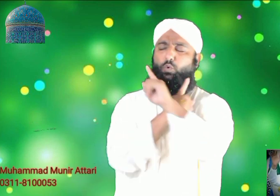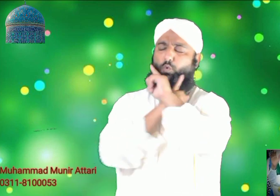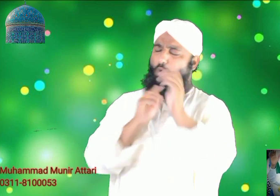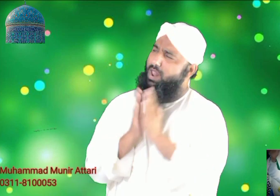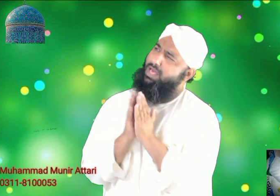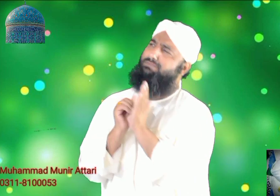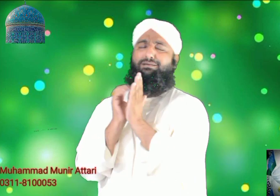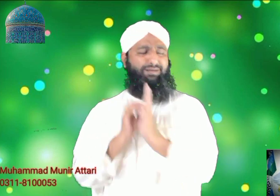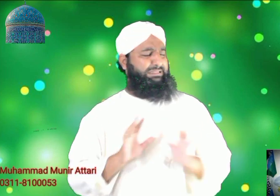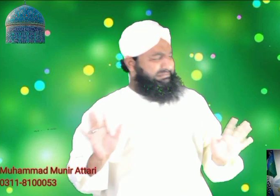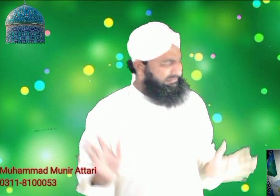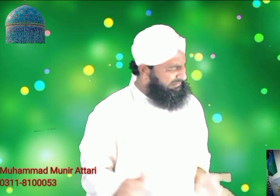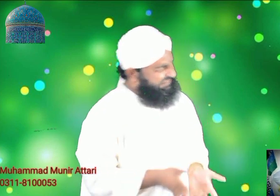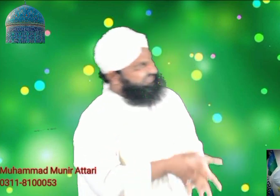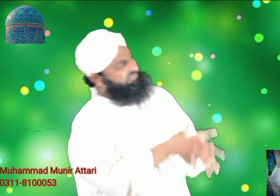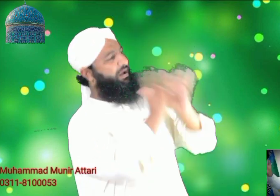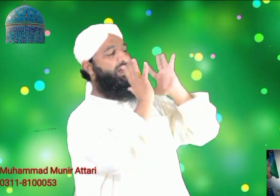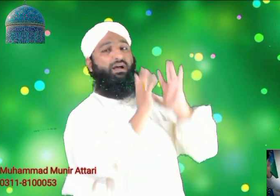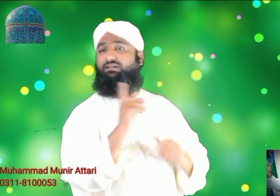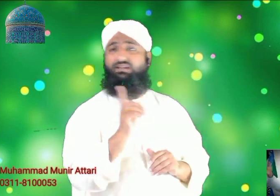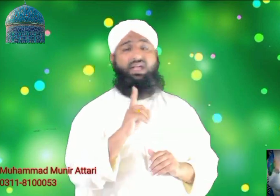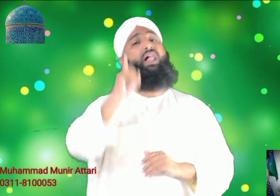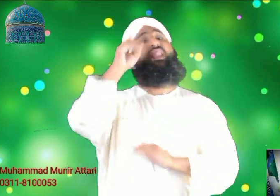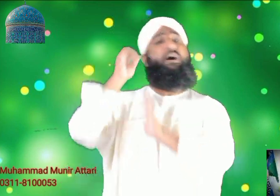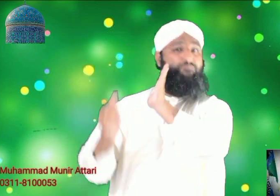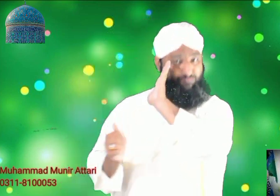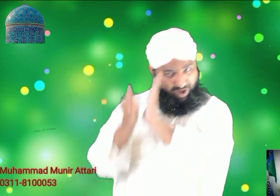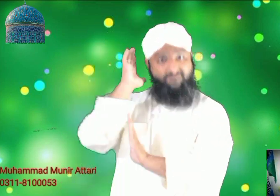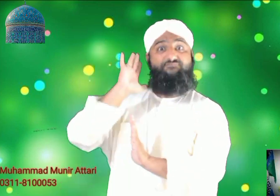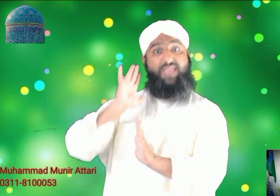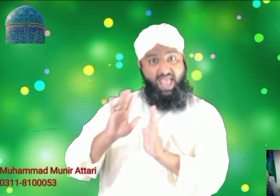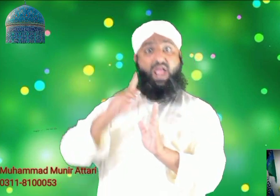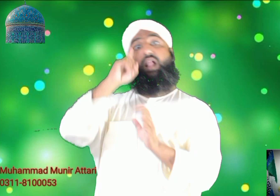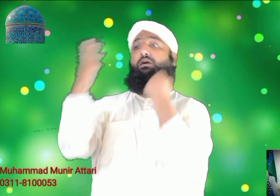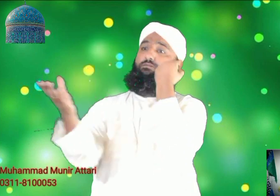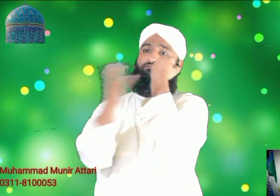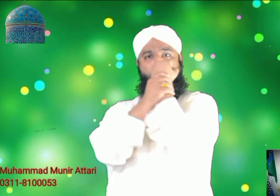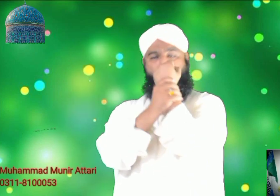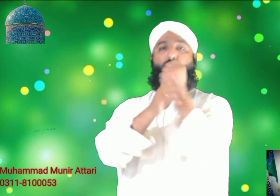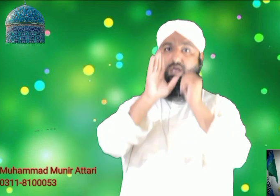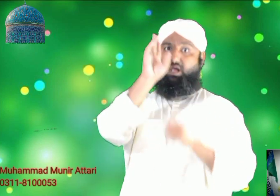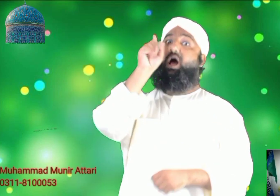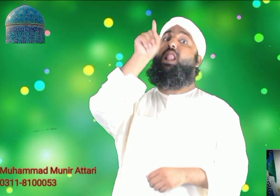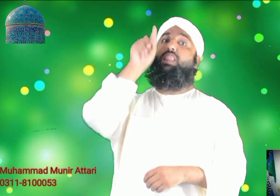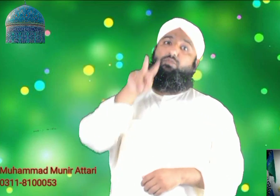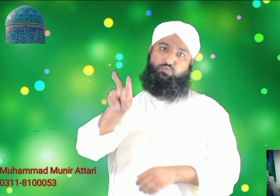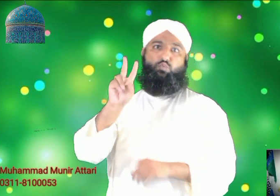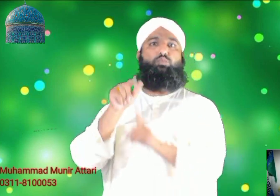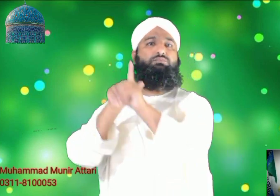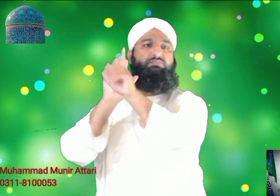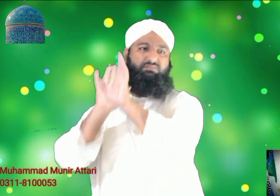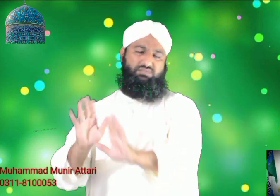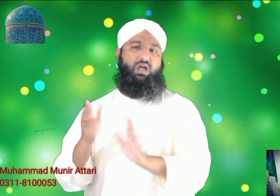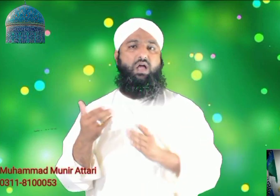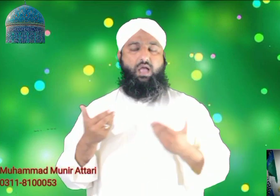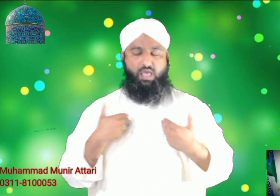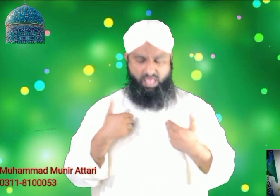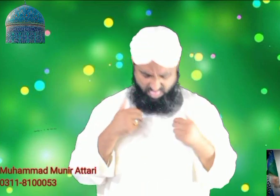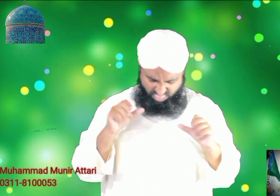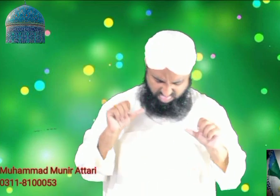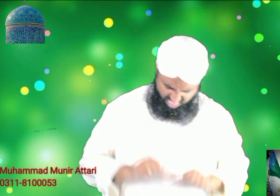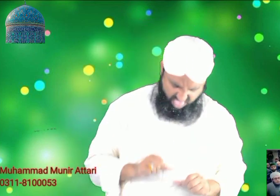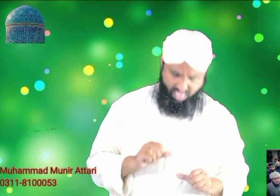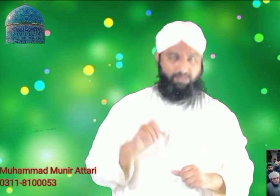کرنا ہے کرو، اللہ معاف کر دے گا، بھائی اللہ معاف کرنے والا بھی، اللہ پکڑنے والا بھی ہے۔ نا امید بھی نہیں ہونا ہے مگر